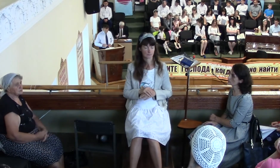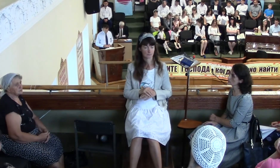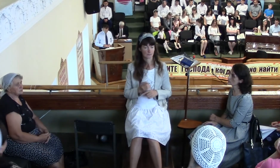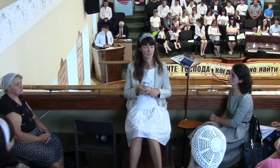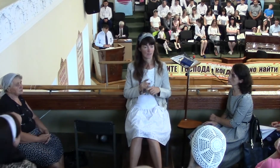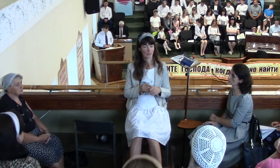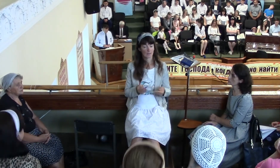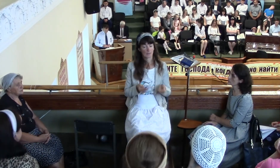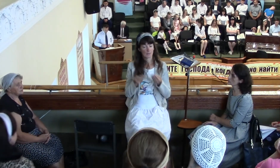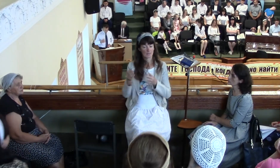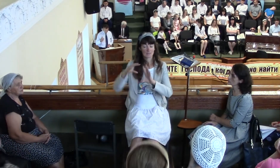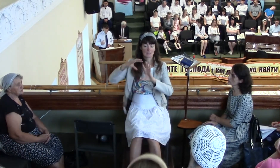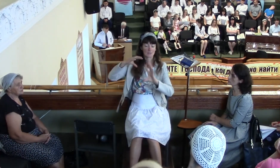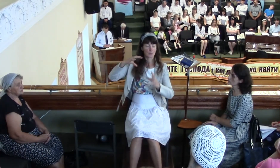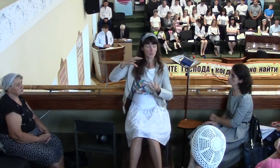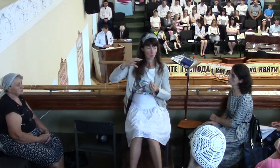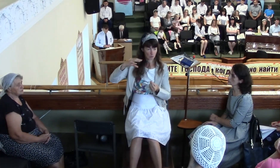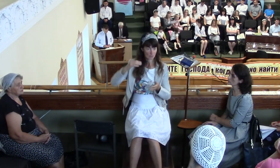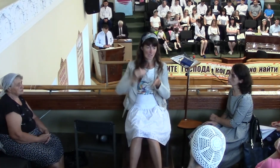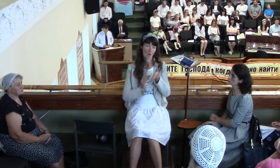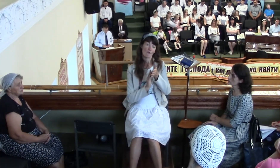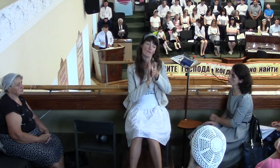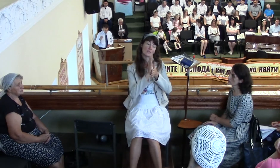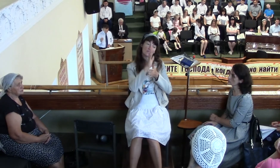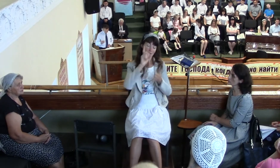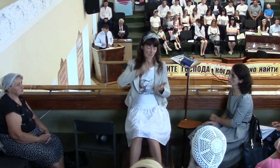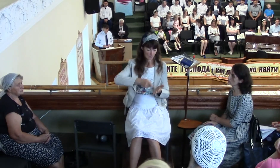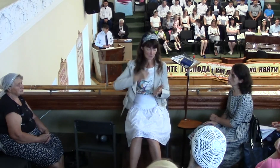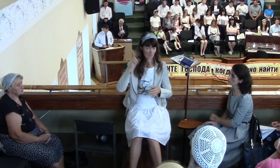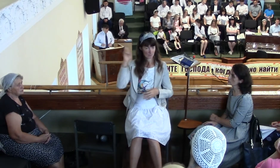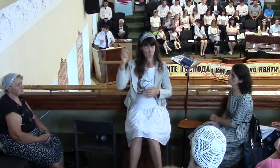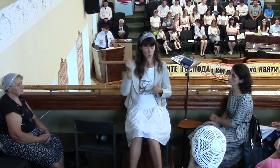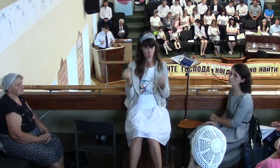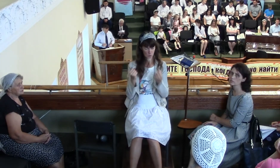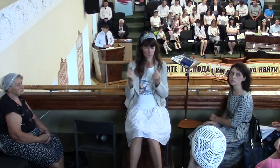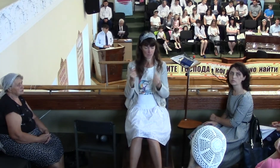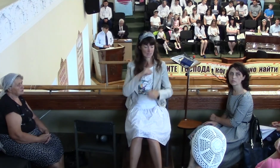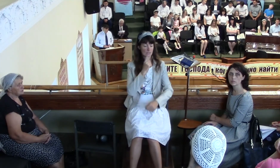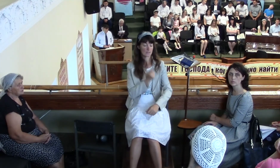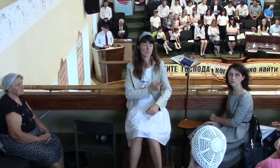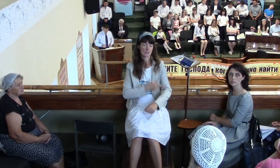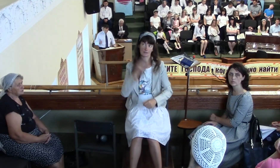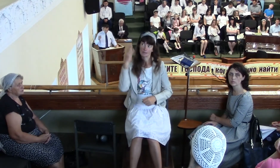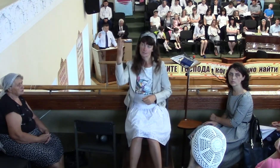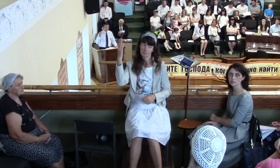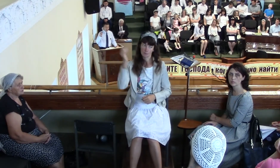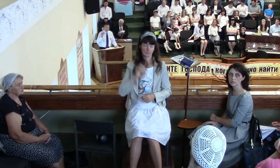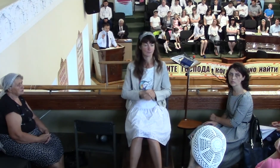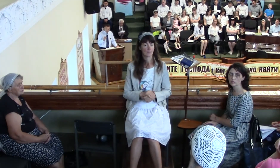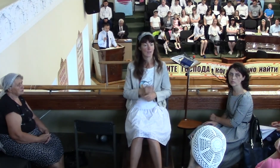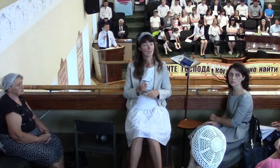это приносить плод, это возрастать в познании Бога, это укрепляться силой, и